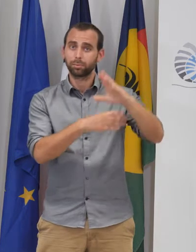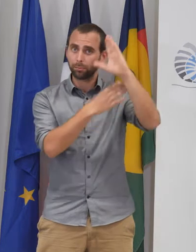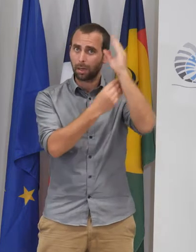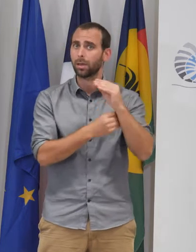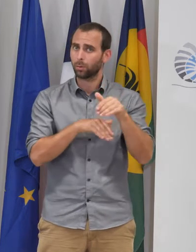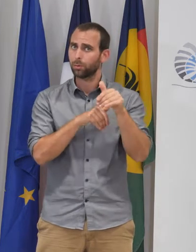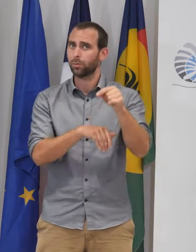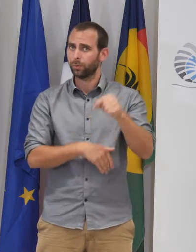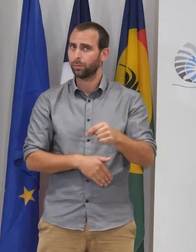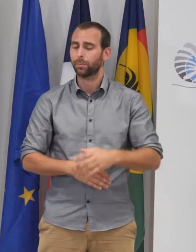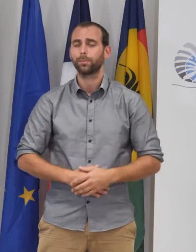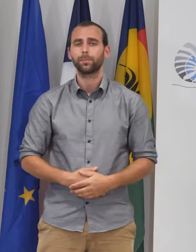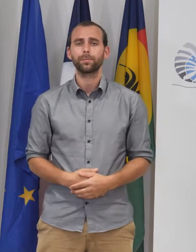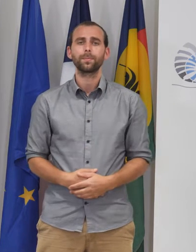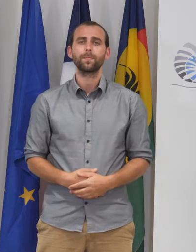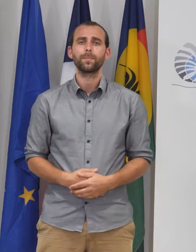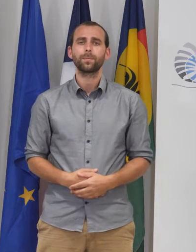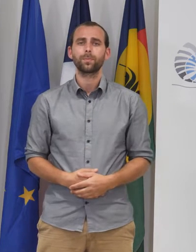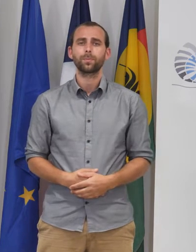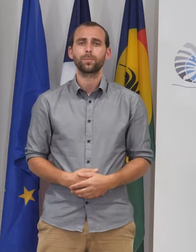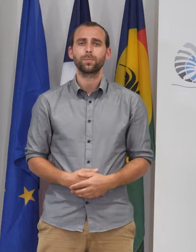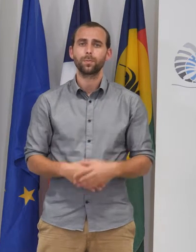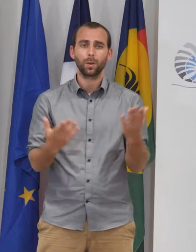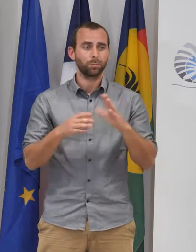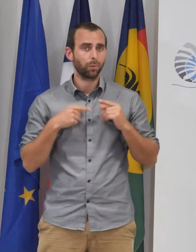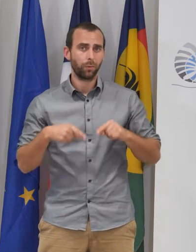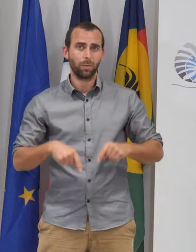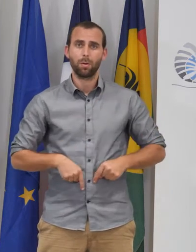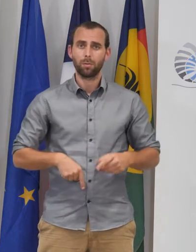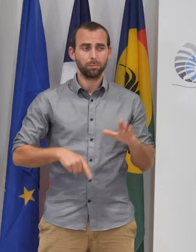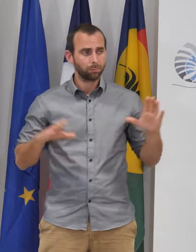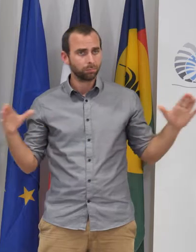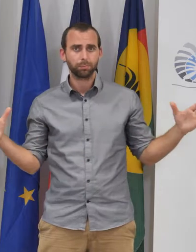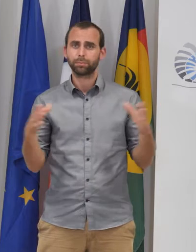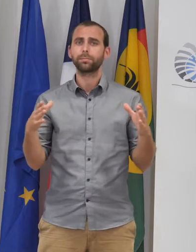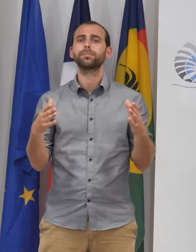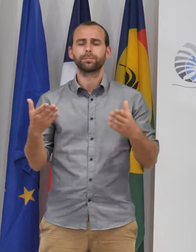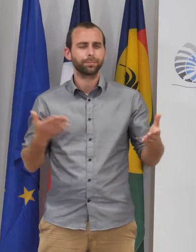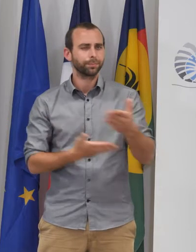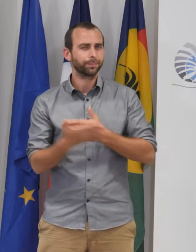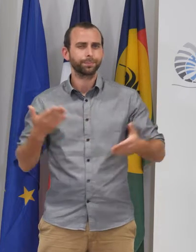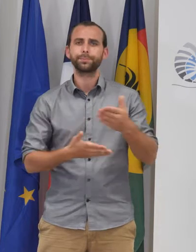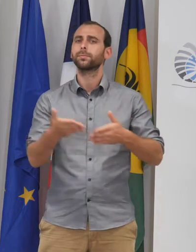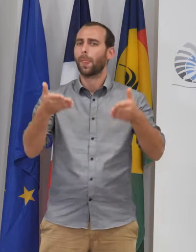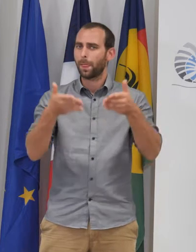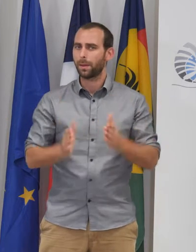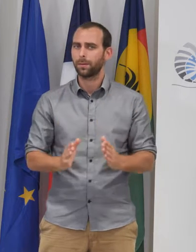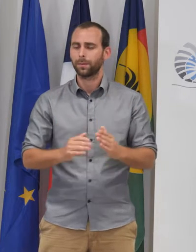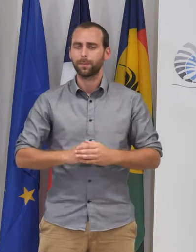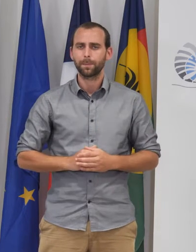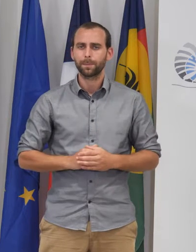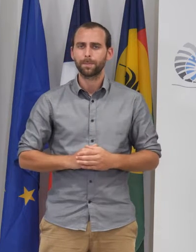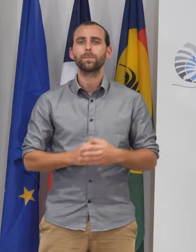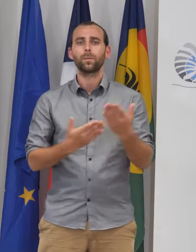évidemment. Le gouvernement collégial a ainsi unanimement décidé